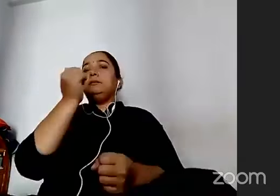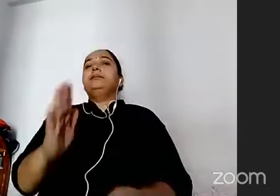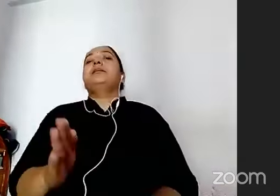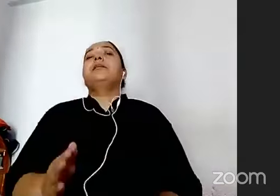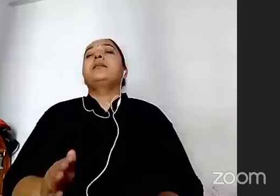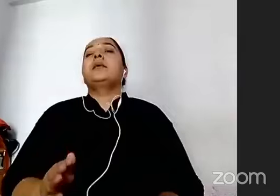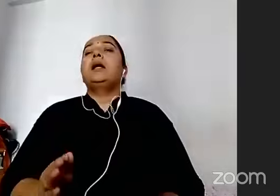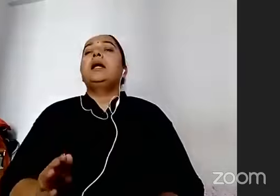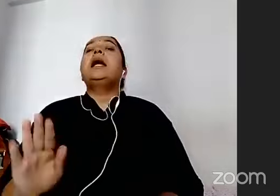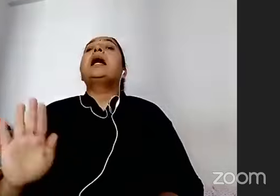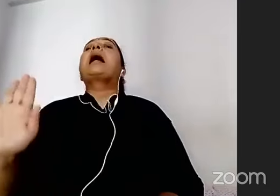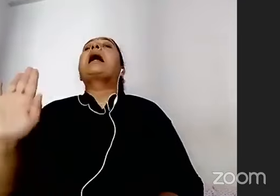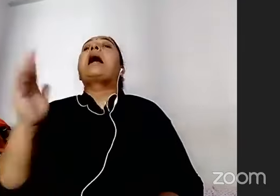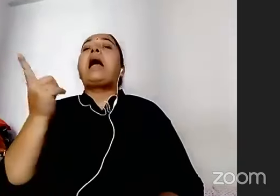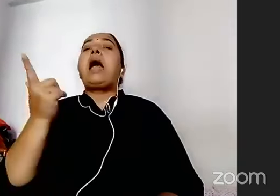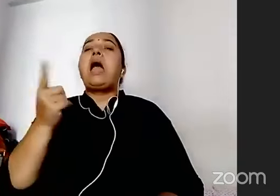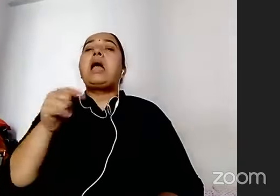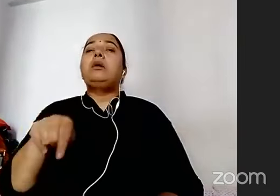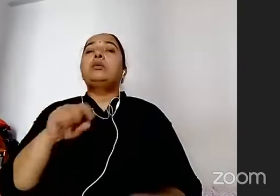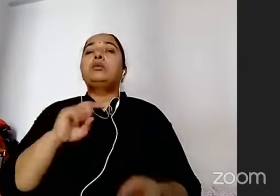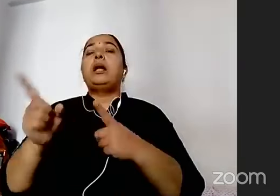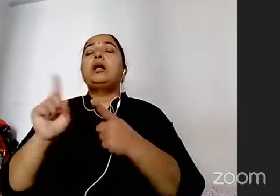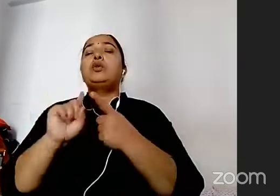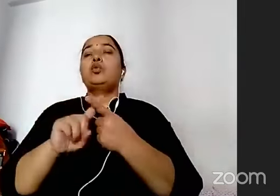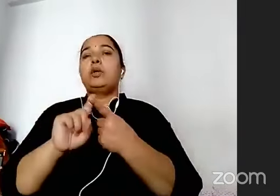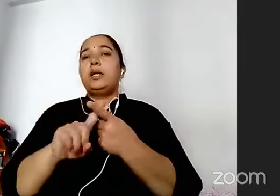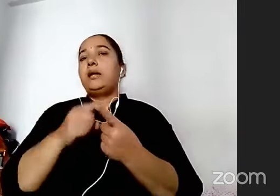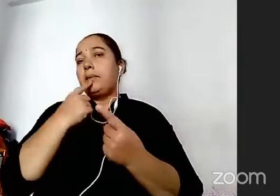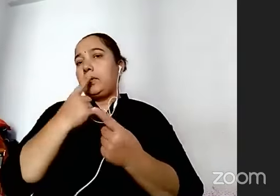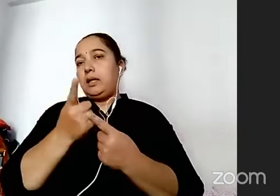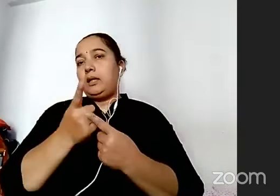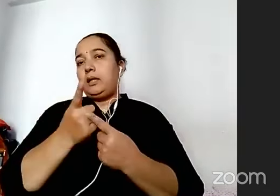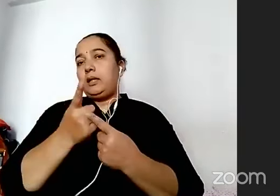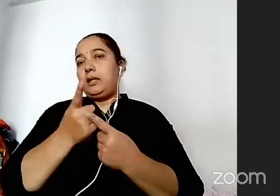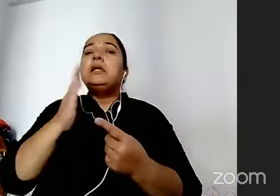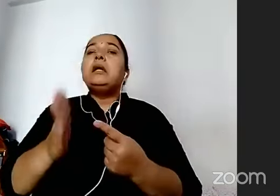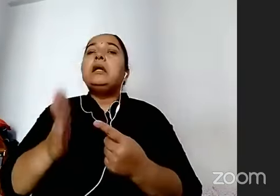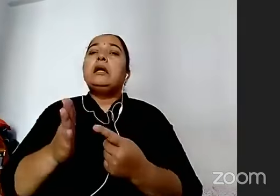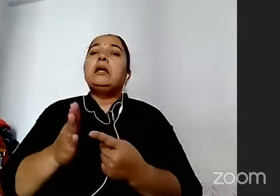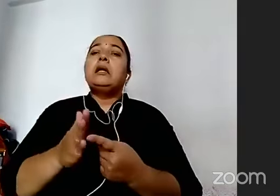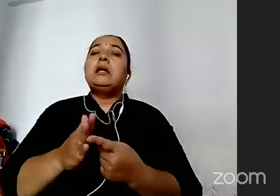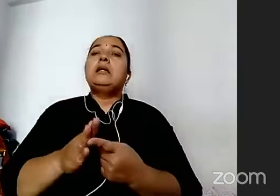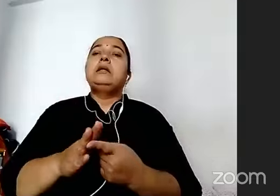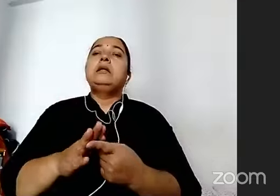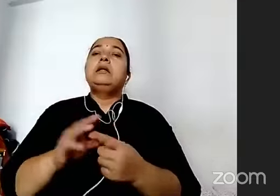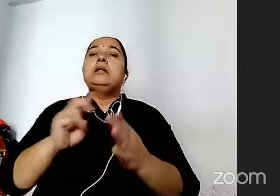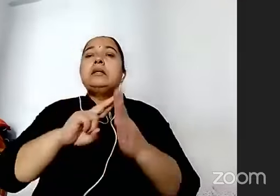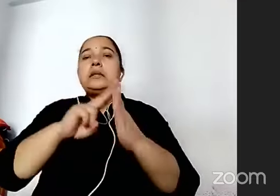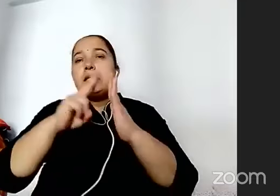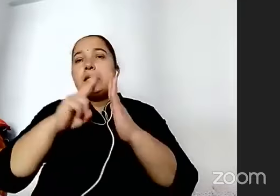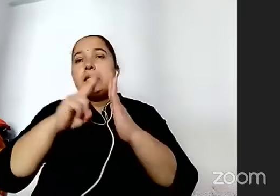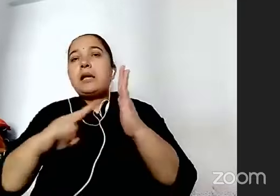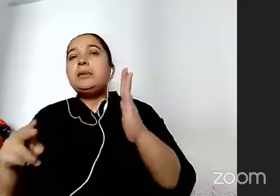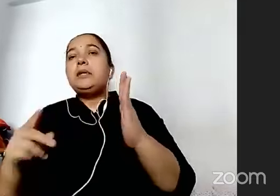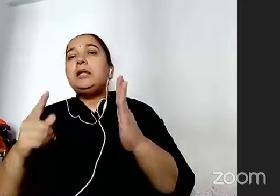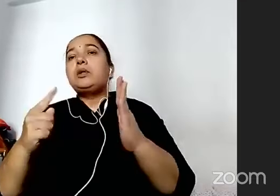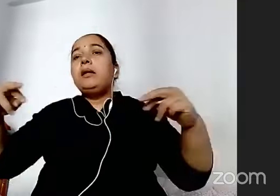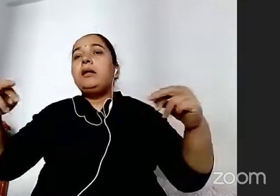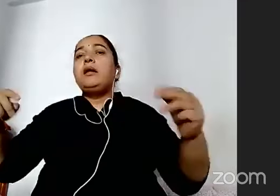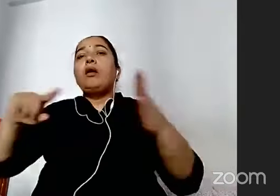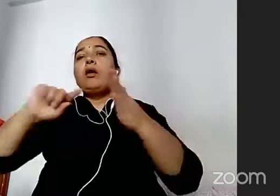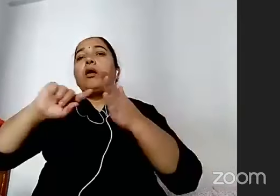भन्दाखेरि हामीले तपाईँको सिआरपिडीको विभिन्न चाहिँ धाराहरूलाई हेर्दै गर्दाखेरि